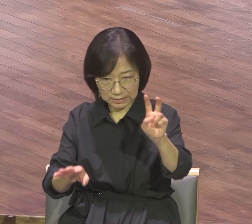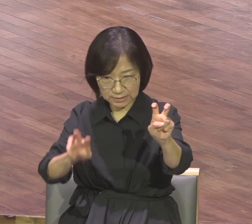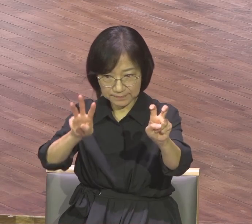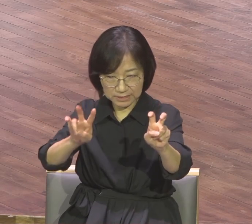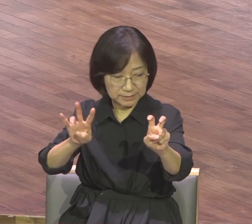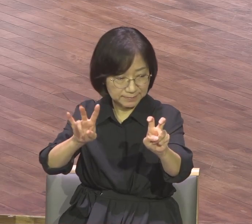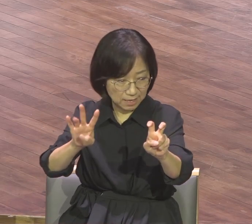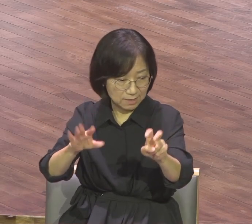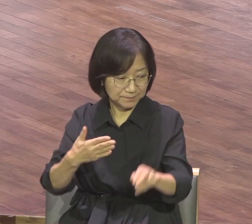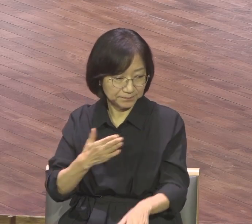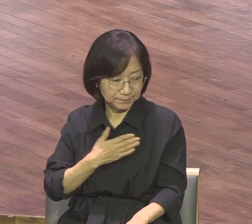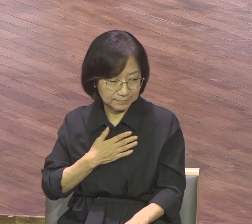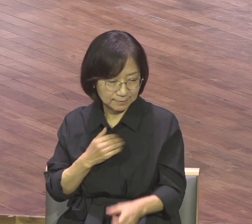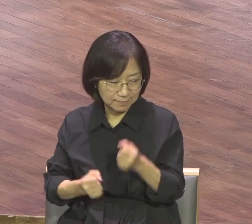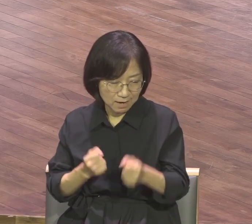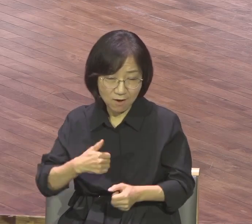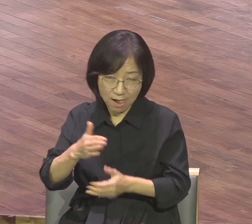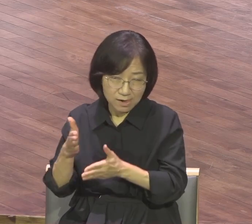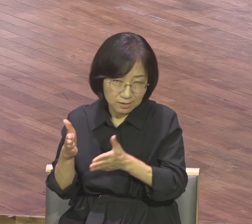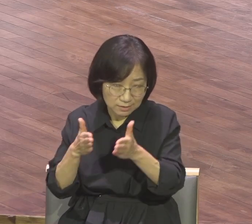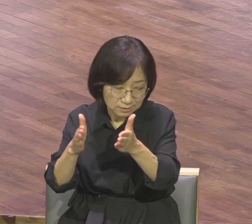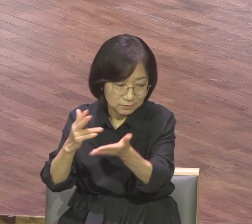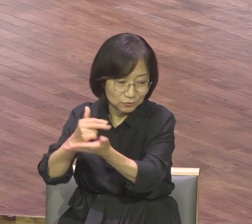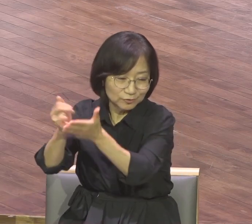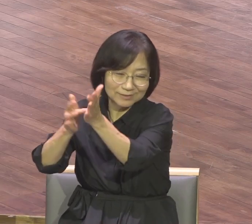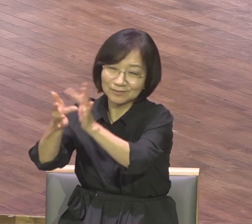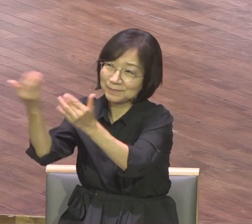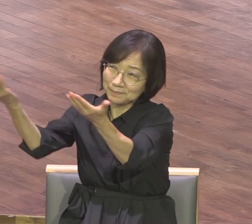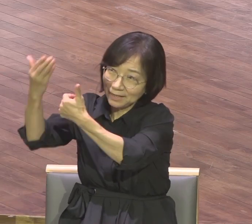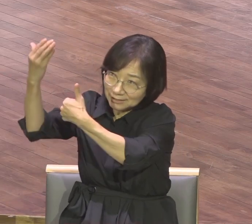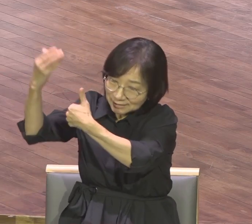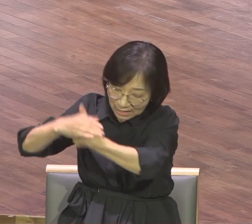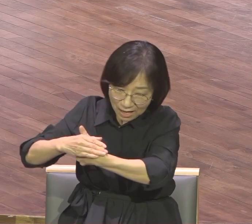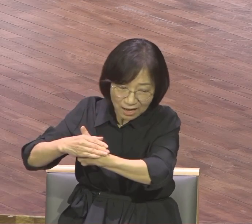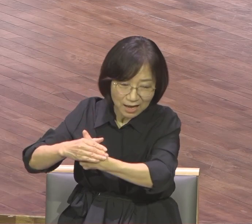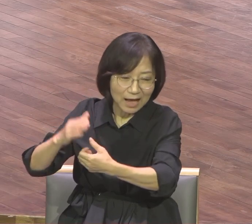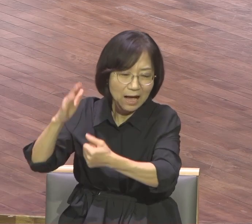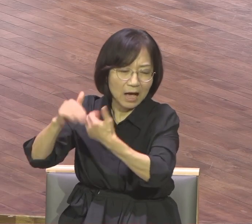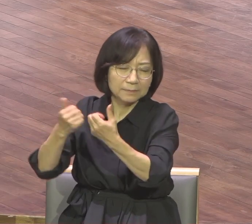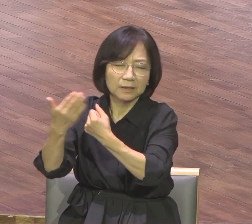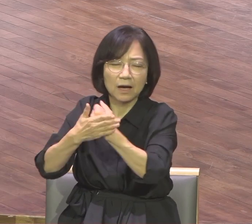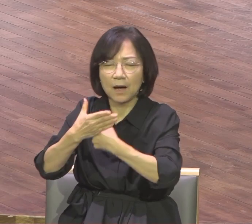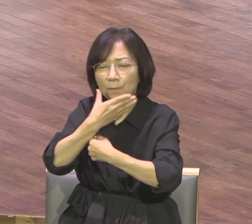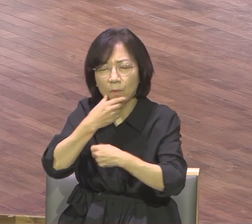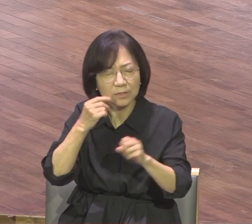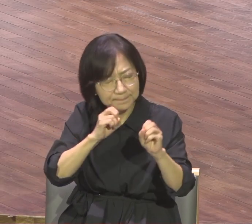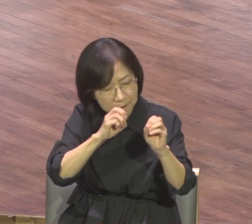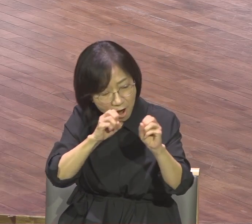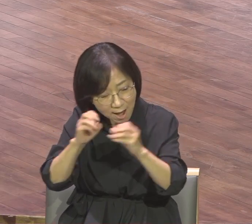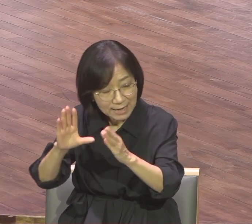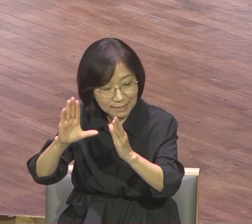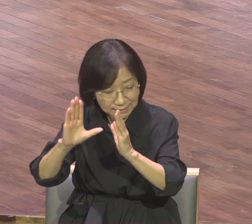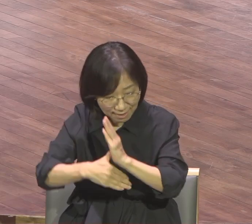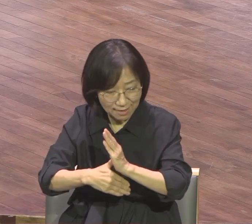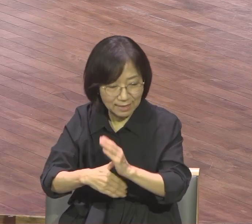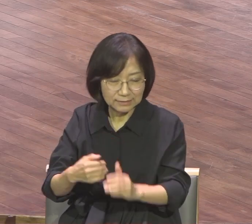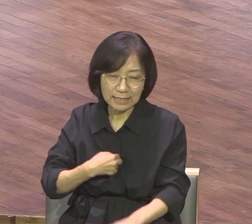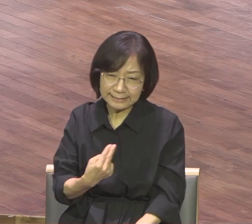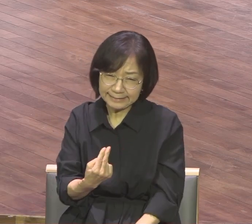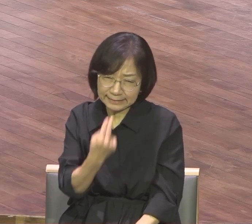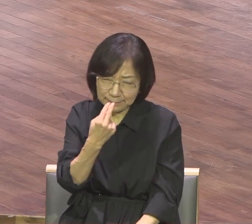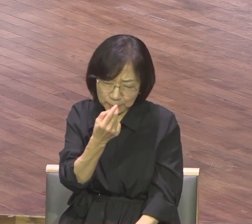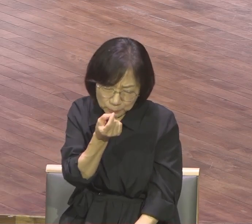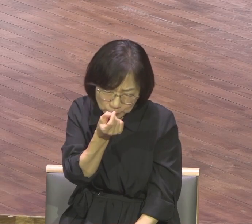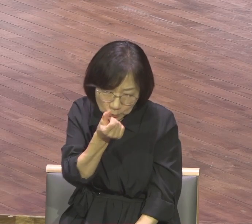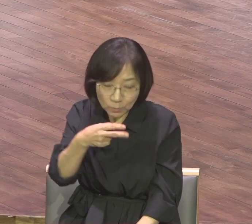24절입니다. 내가 달려갈 일과 주 예수께 받은 사명 곧 하나님의 은혜의 복음을 증언한 일을 마치라 하면은 나의